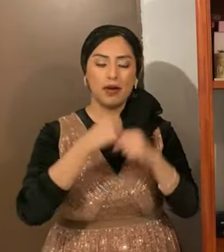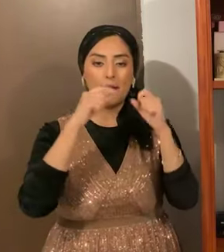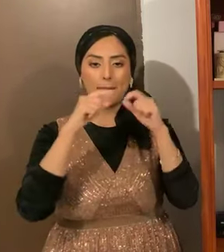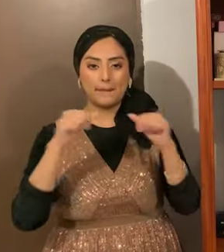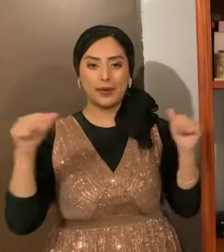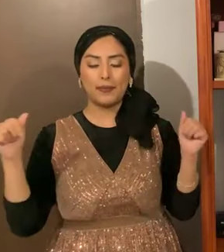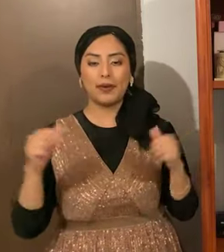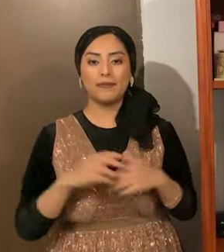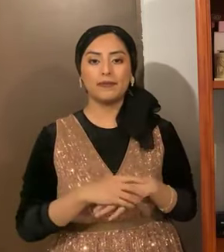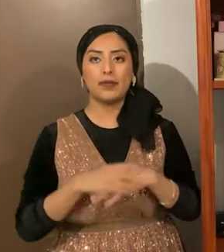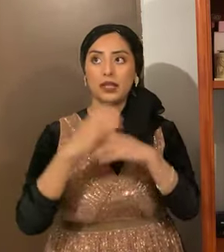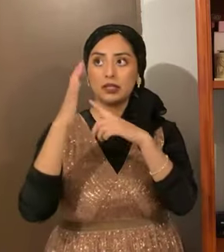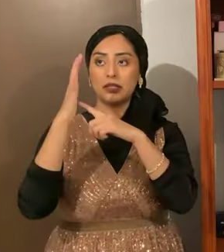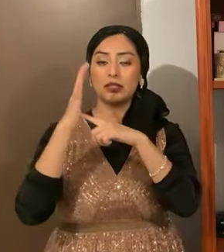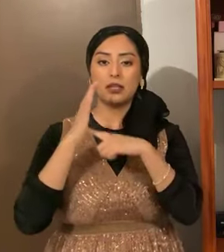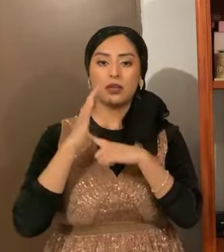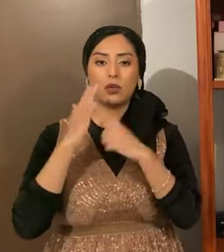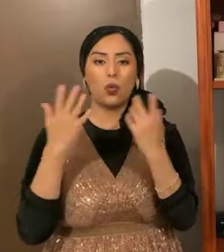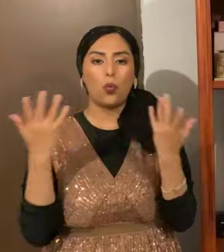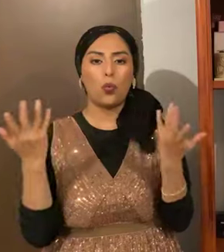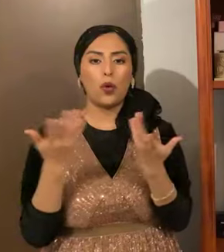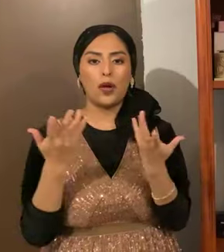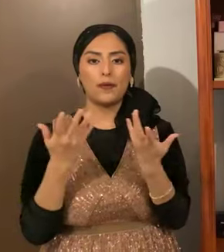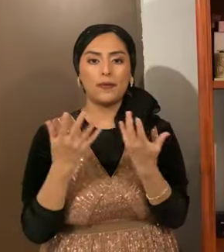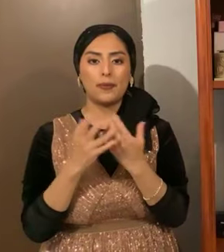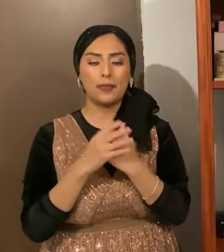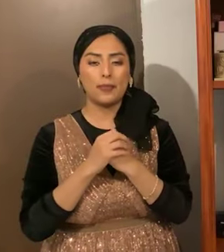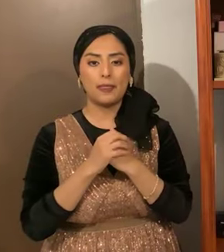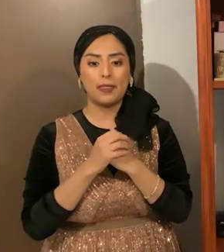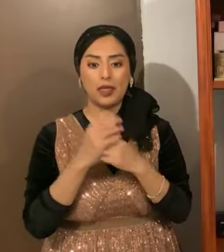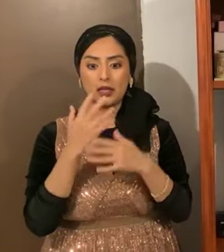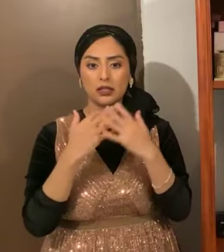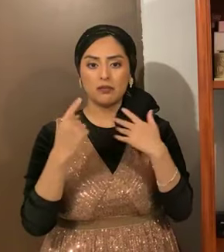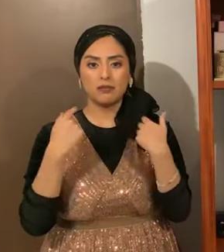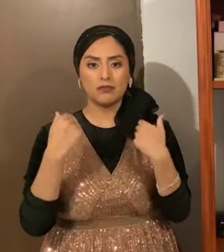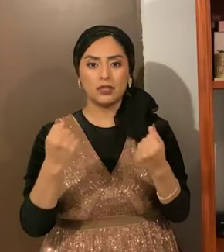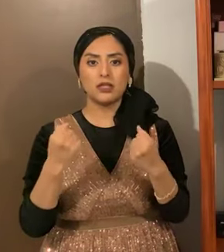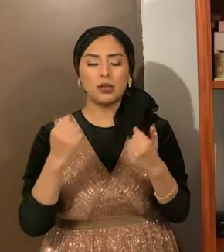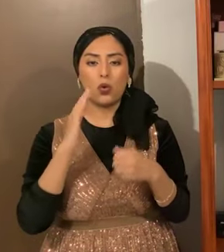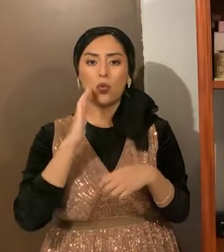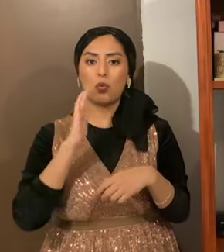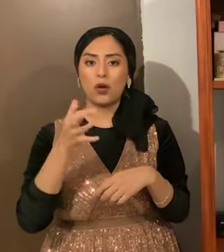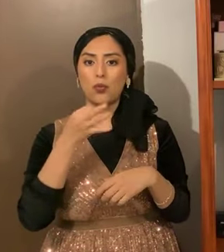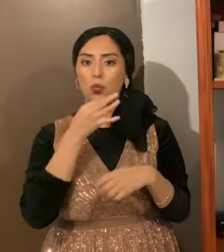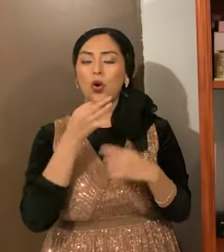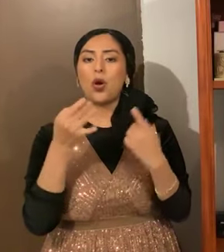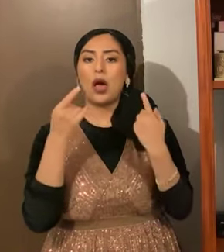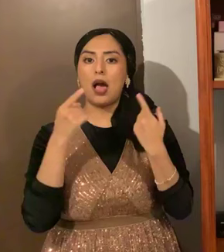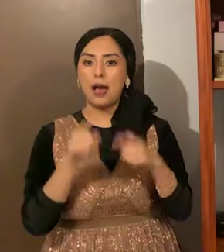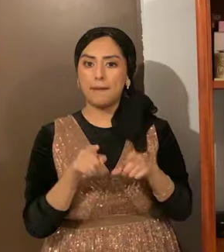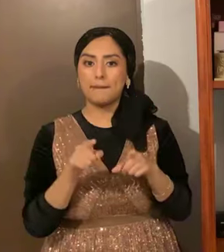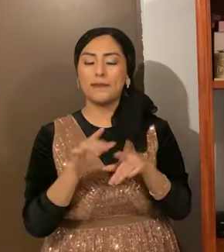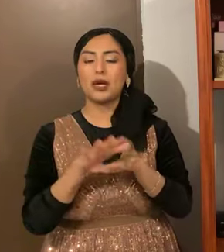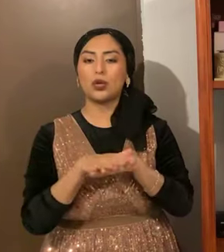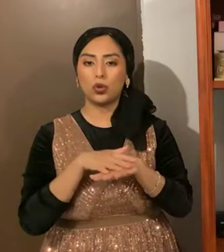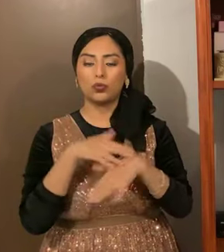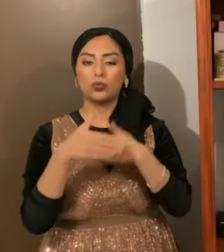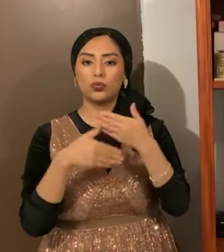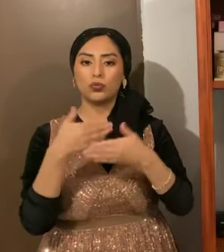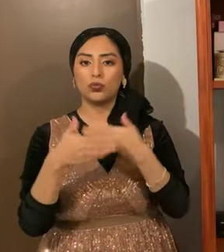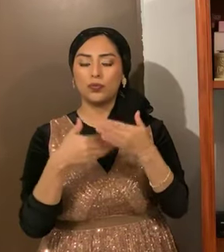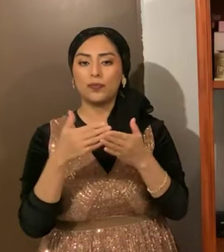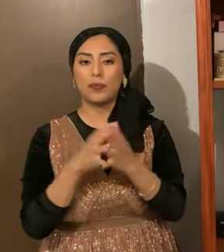caso es una señal de qué, de que viene algo muy fuerte, pero voy a ir por